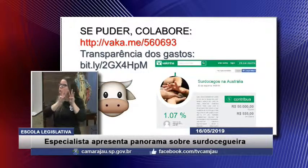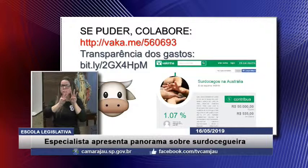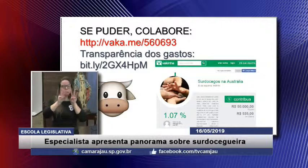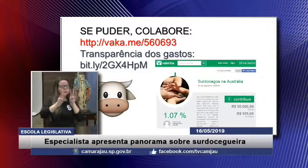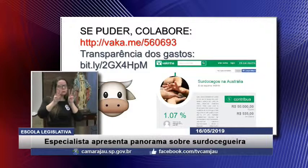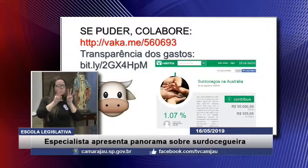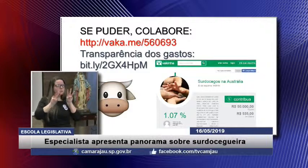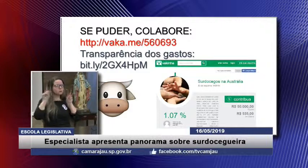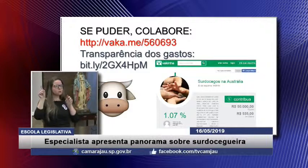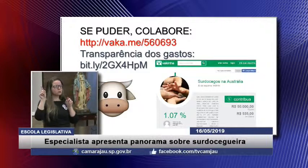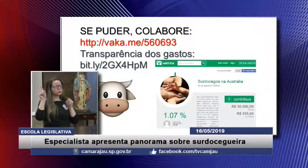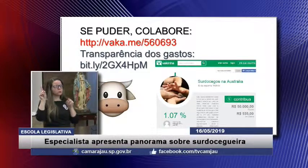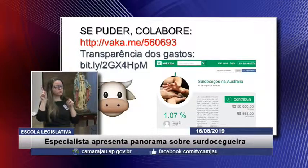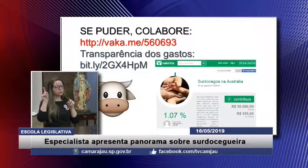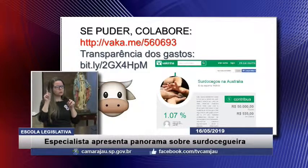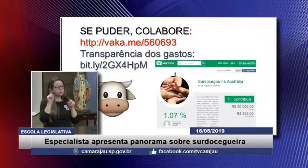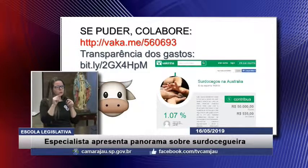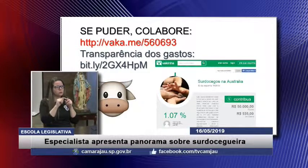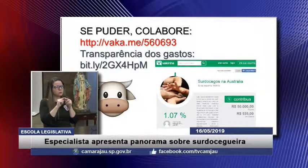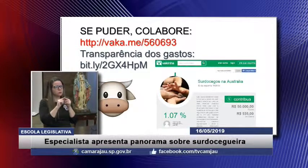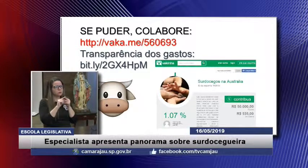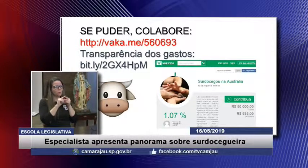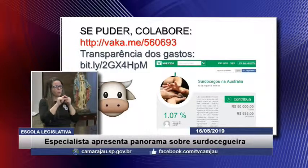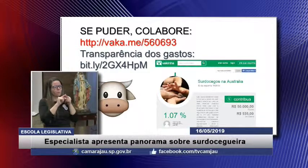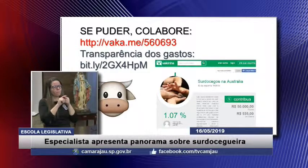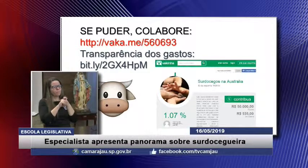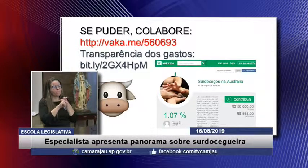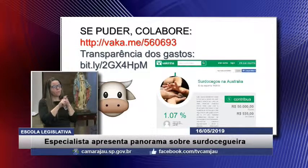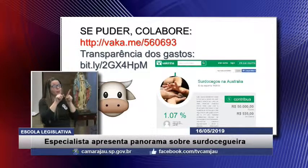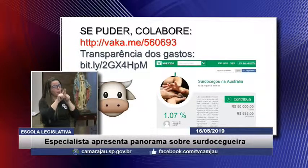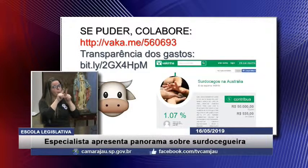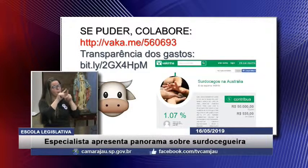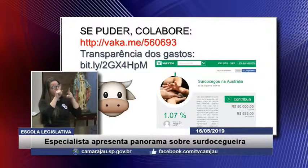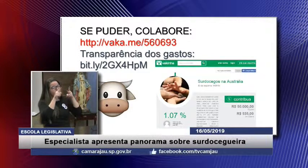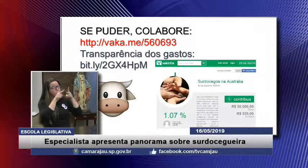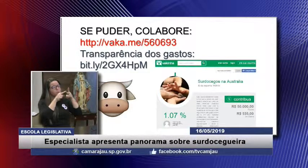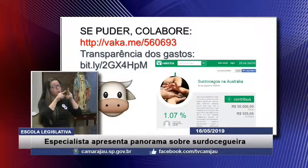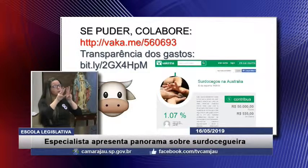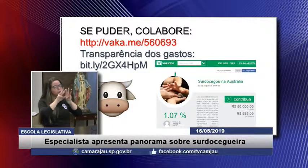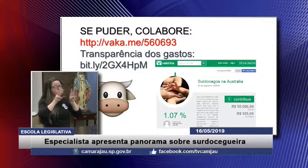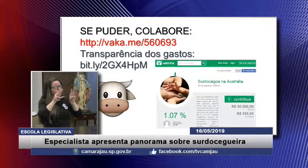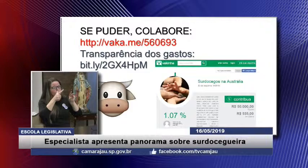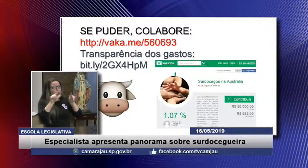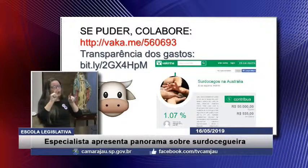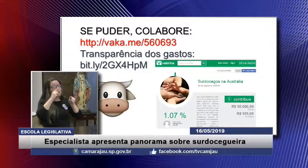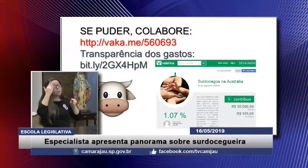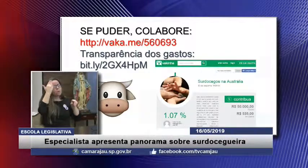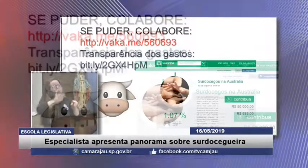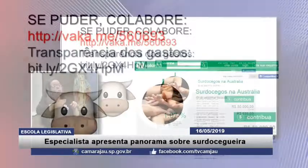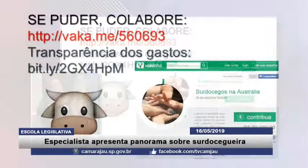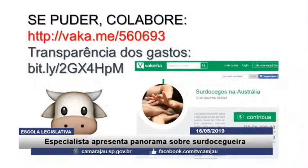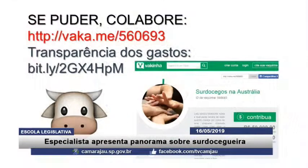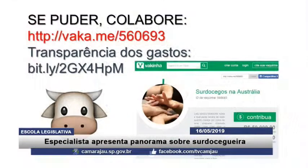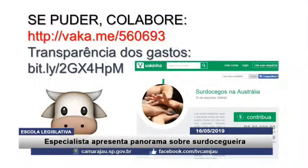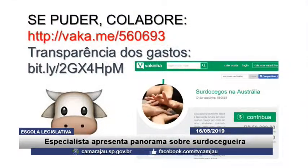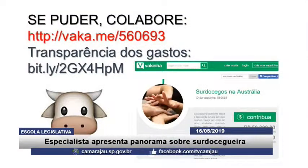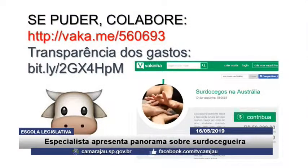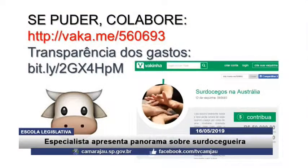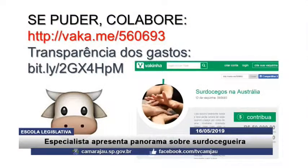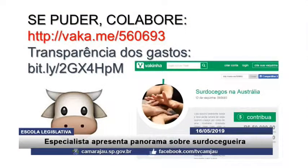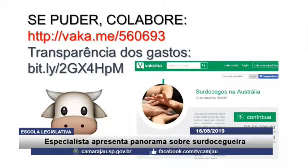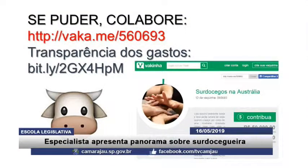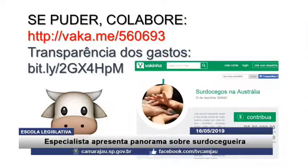vaquinha, eu acho que é possível aqui, dá para ver aqui na imagem, você pode acessar se você for de fora, né? E também nós temos